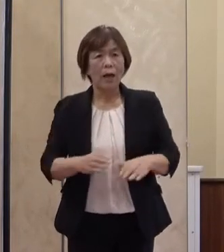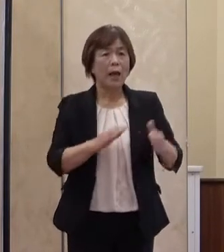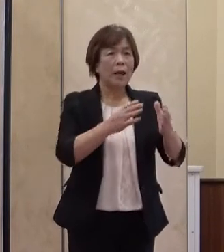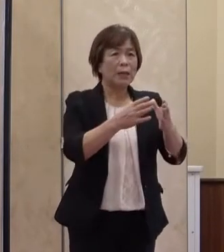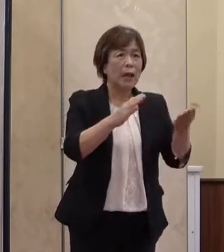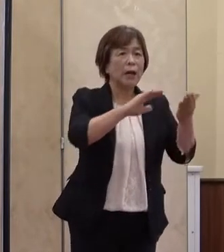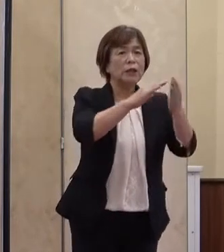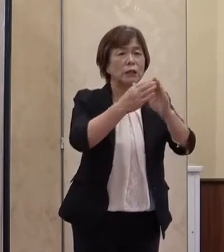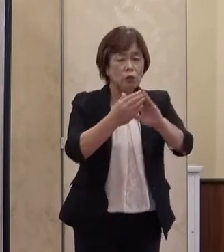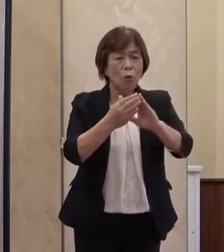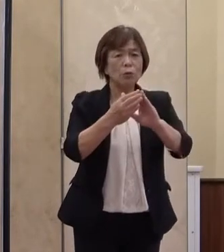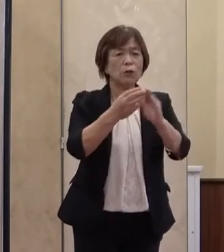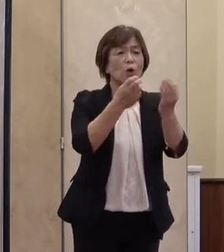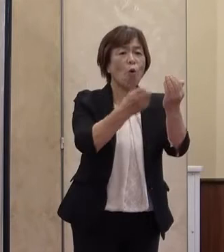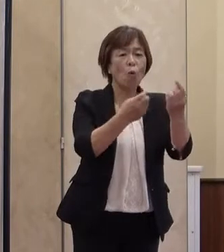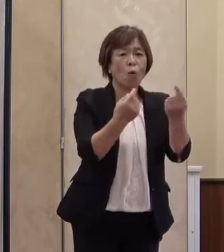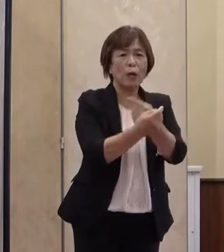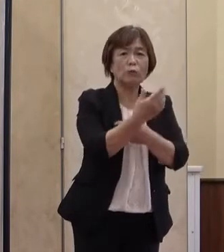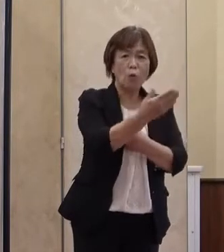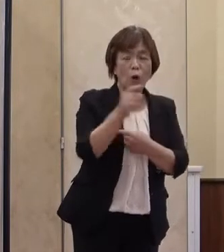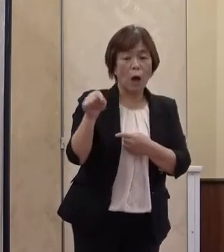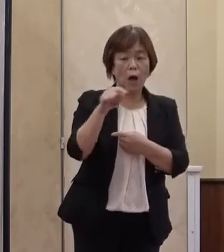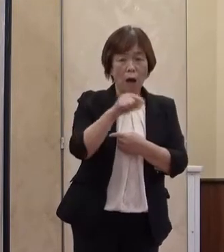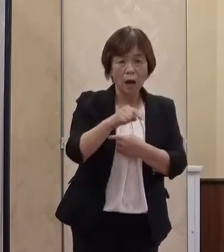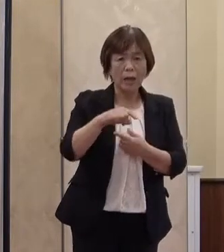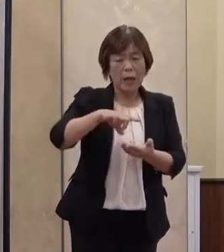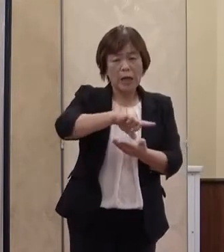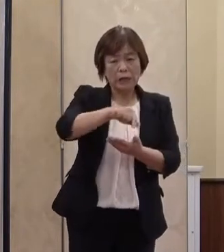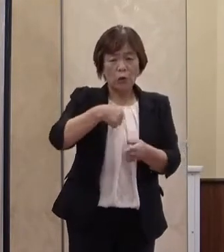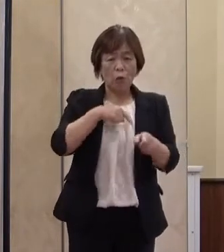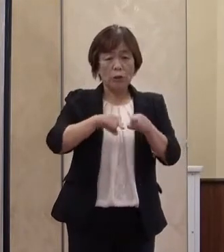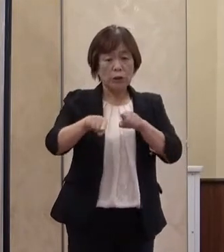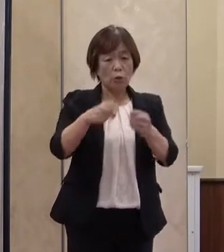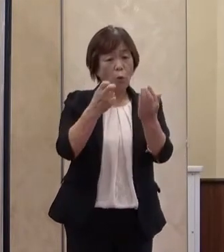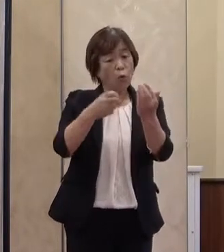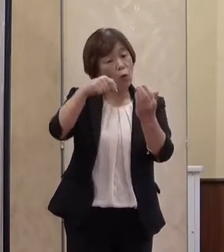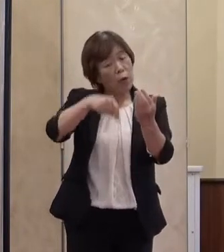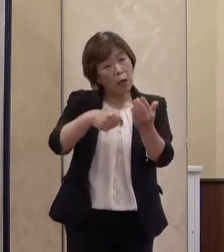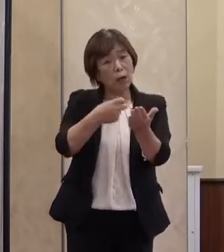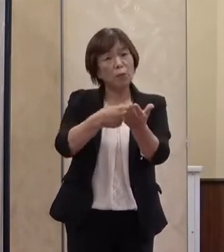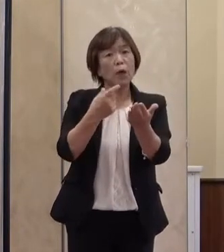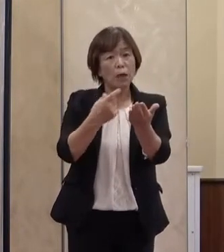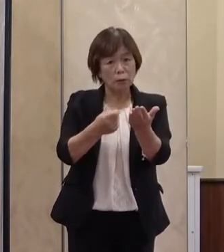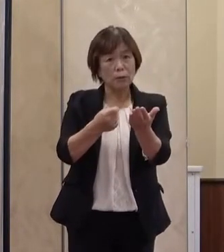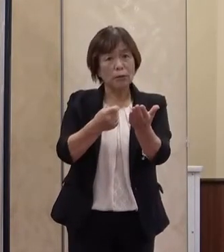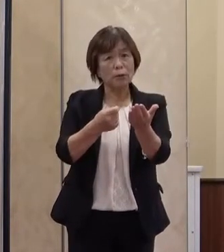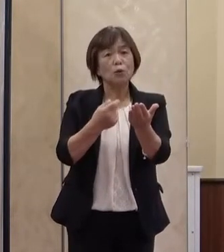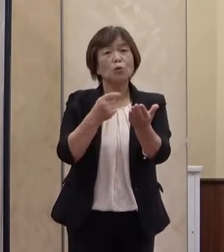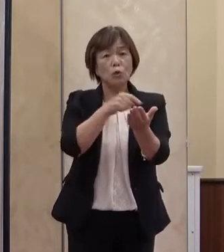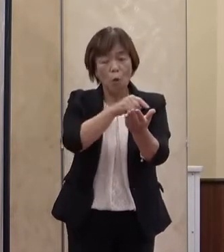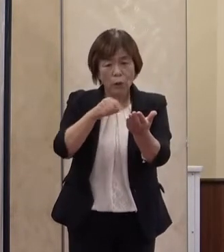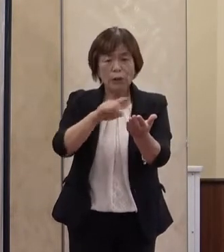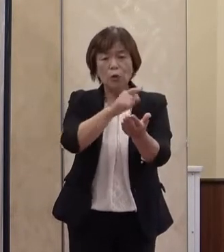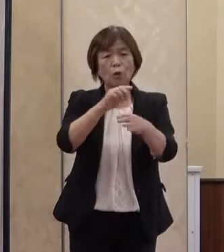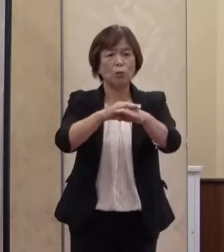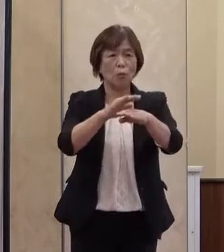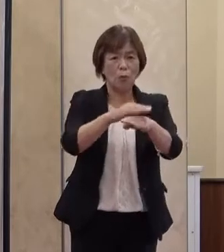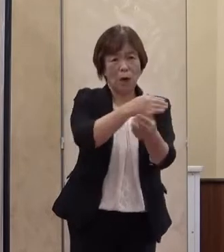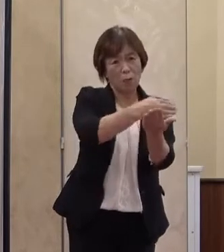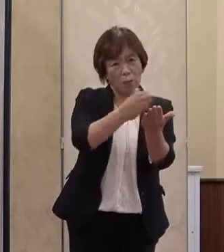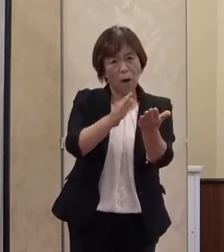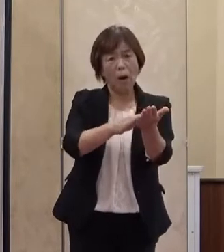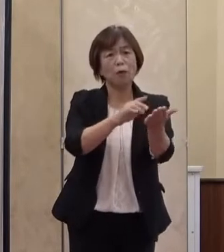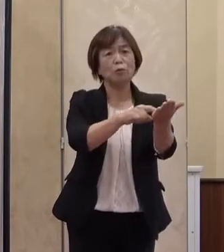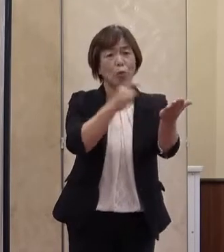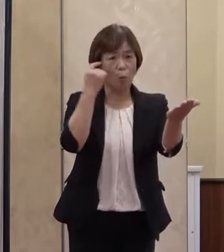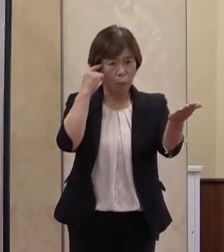市法を改正するのか、地方自治法にも規定がありますけど、現行法の改正になるのか、いろんなやり方あると思いますが、